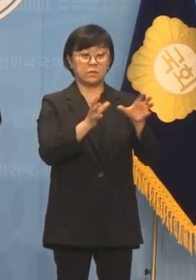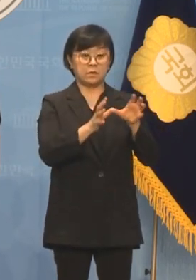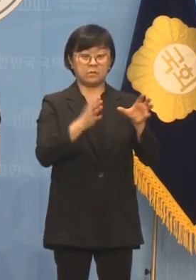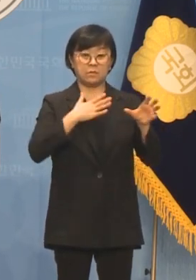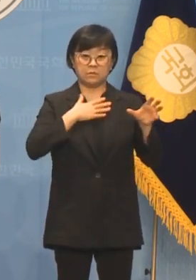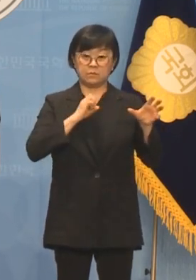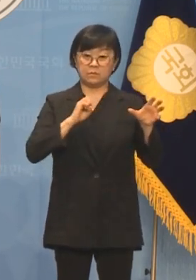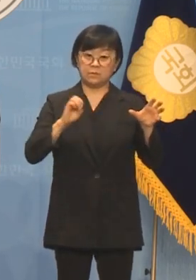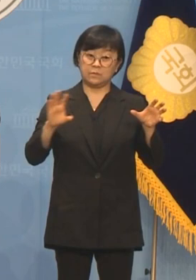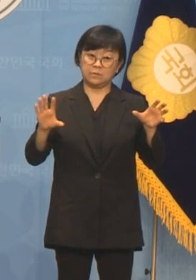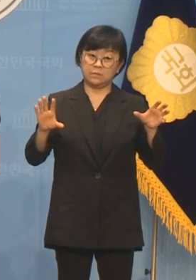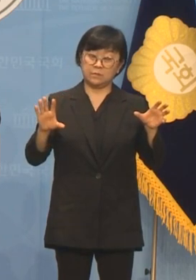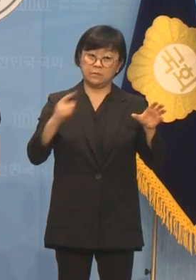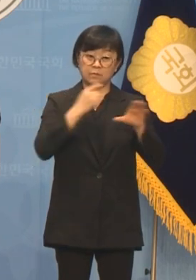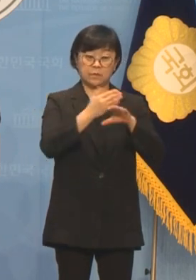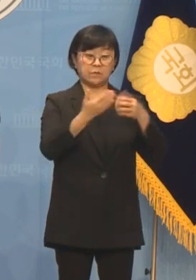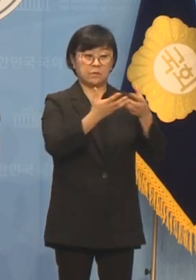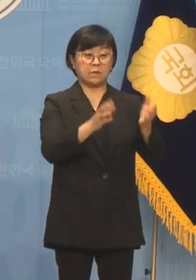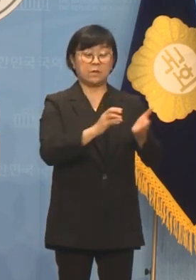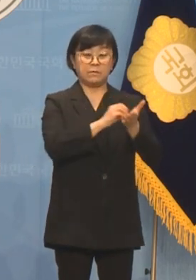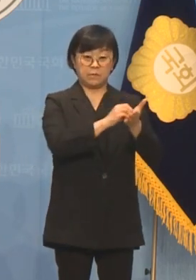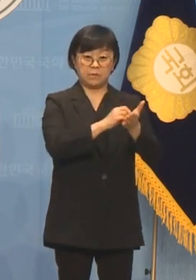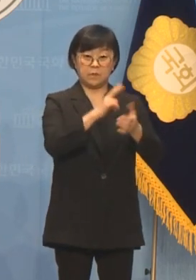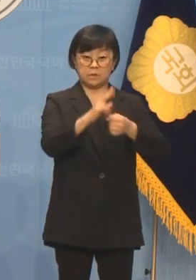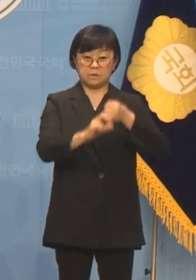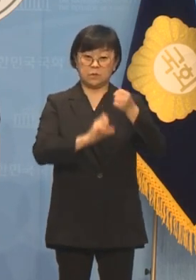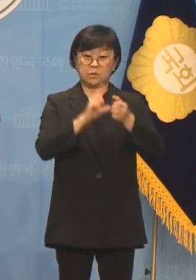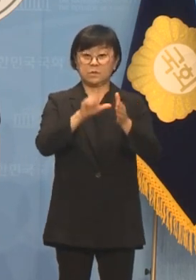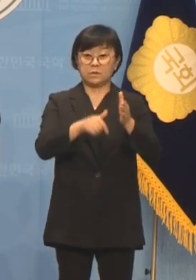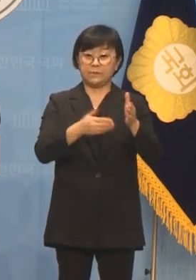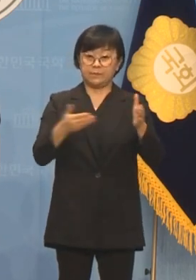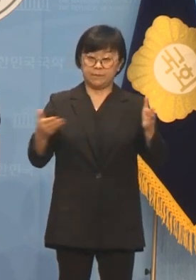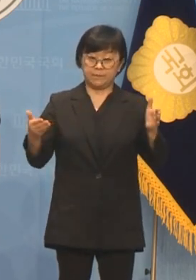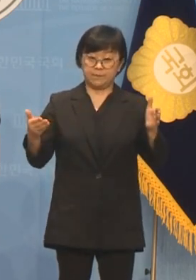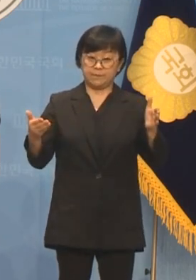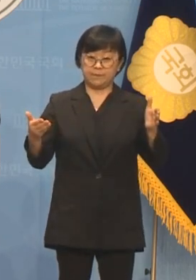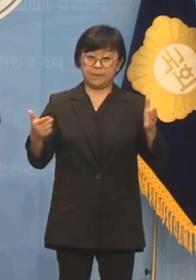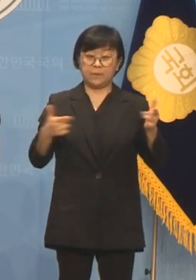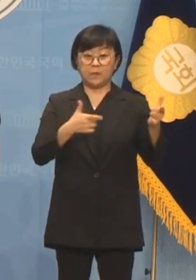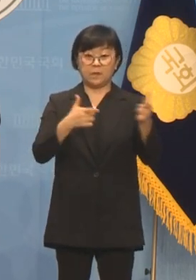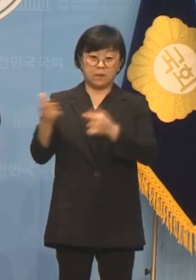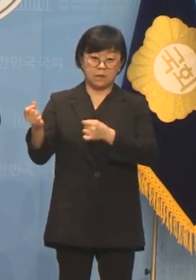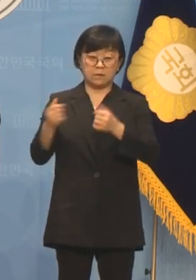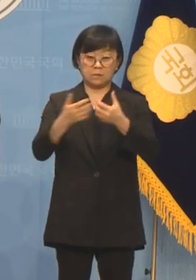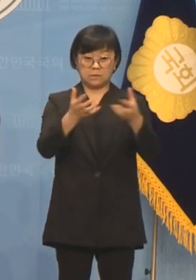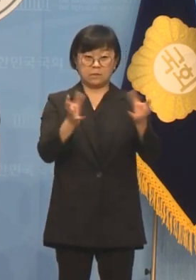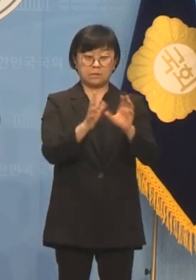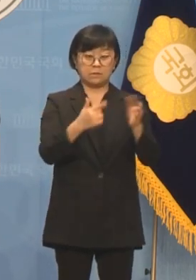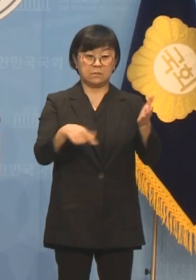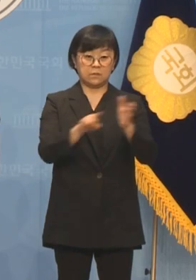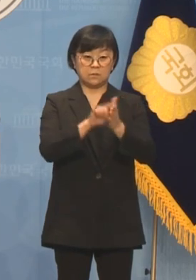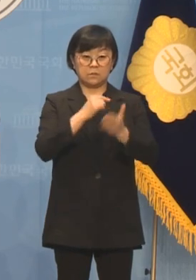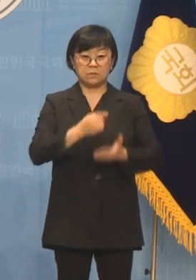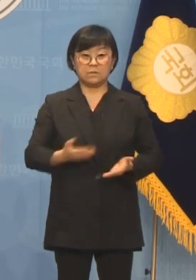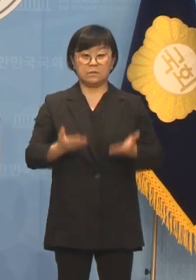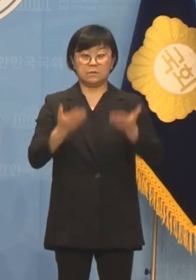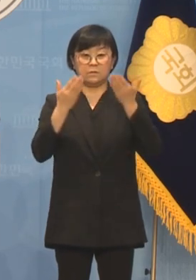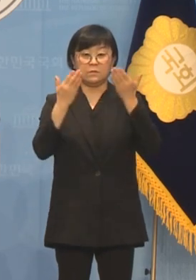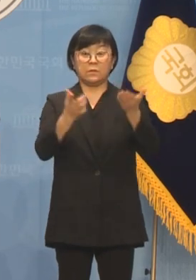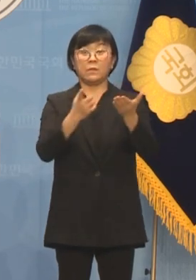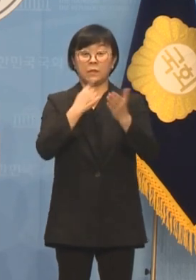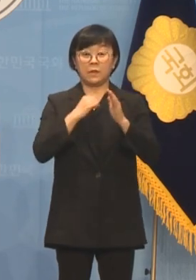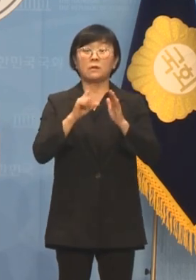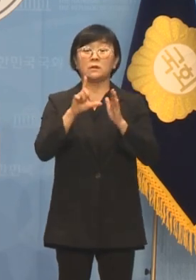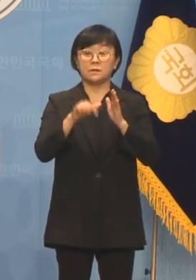버렸습니다 민주당의 몸담은지 25년의 세월이 흘렀습니다 한결같이 당을 위해 헌신과 봉사를 아끼지 않았던